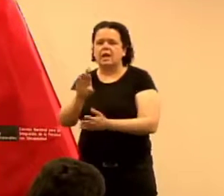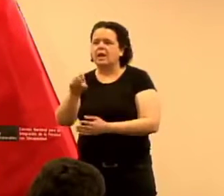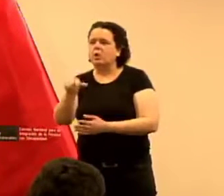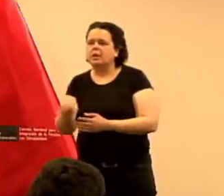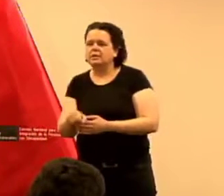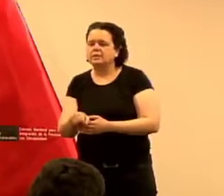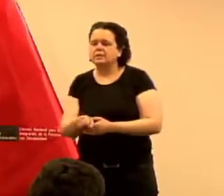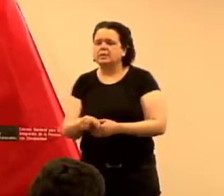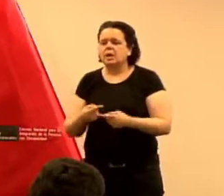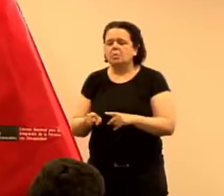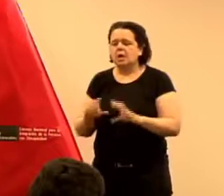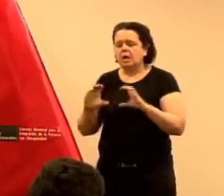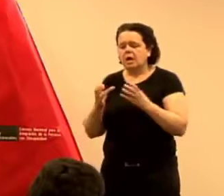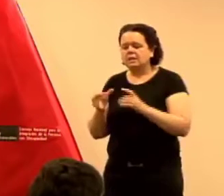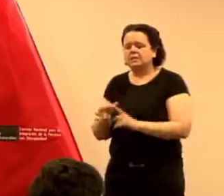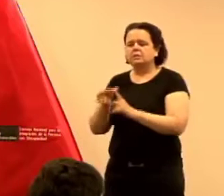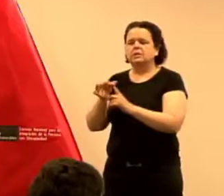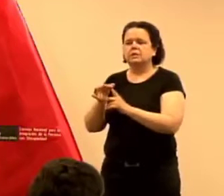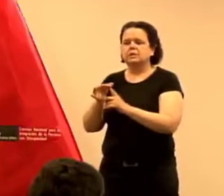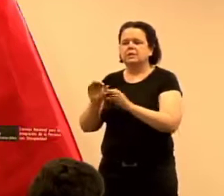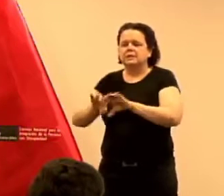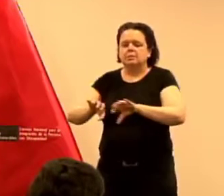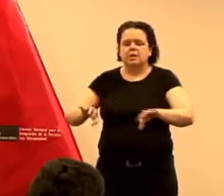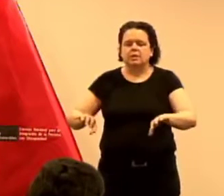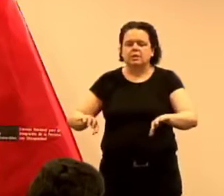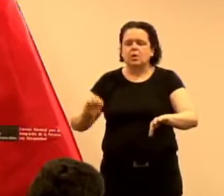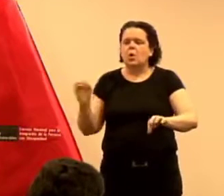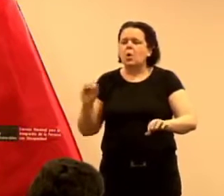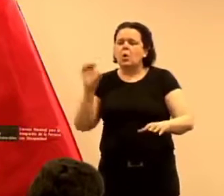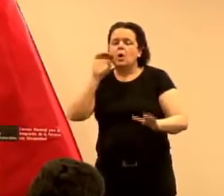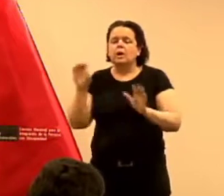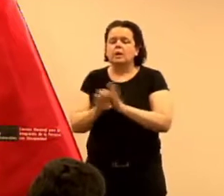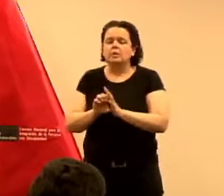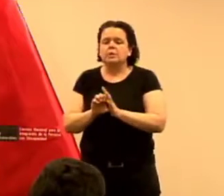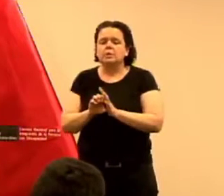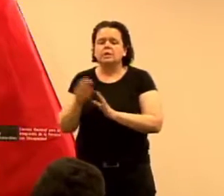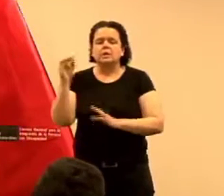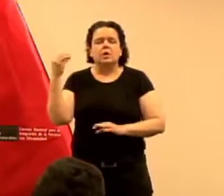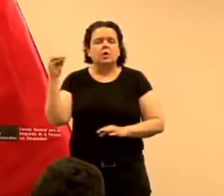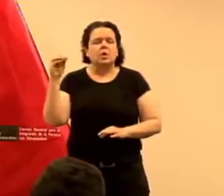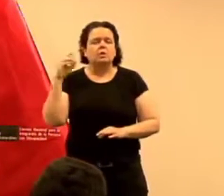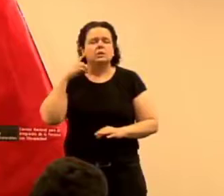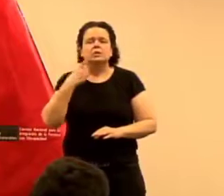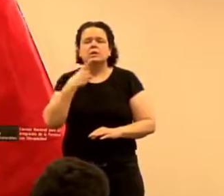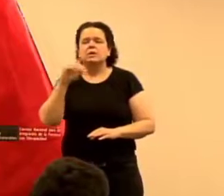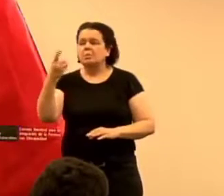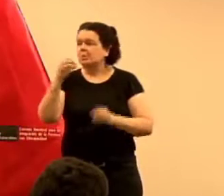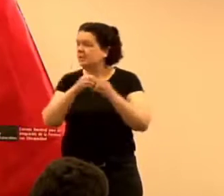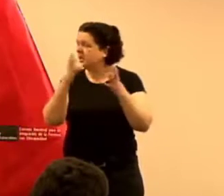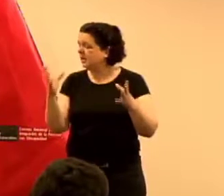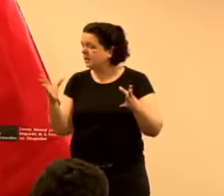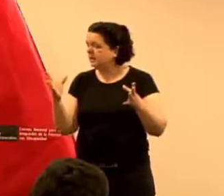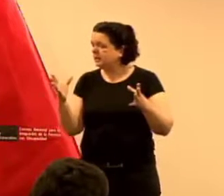pero a menudo en clases especiales, o el ejemplo que nos dieron los jóvenes sordos en el primer